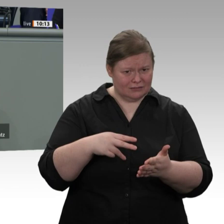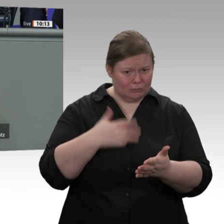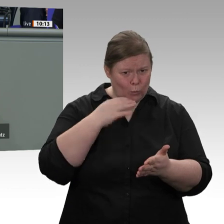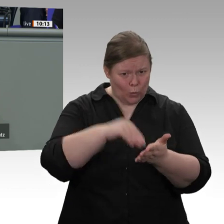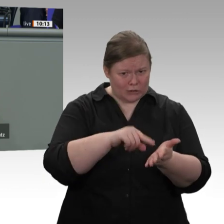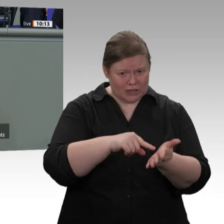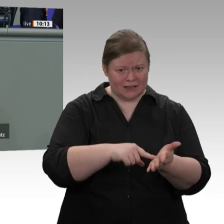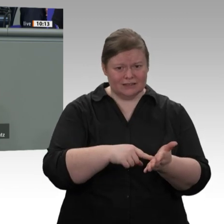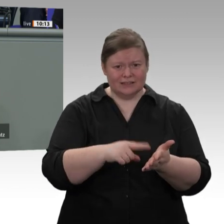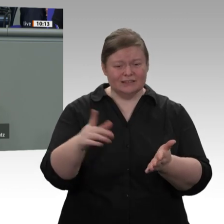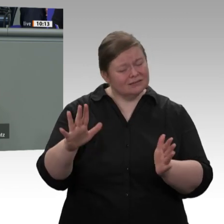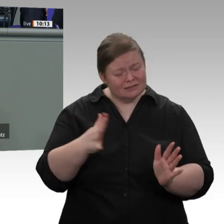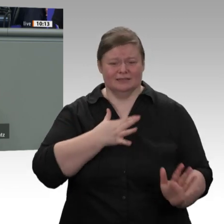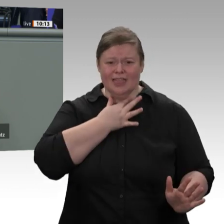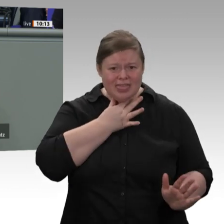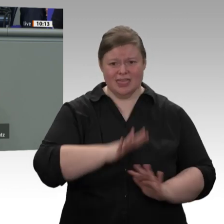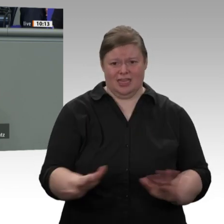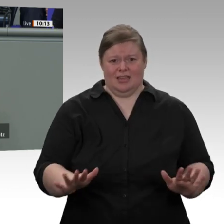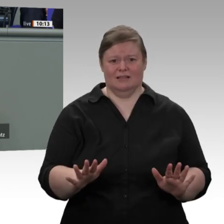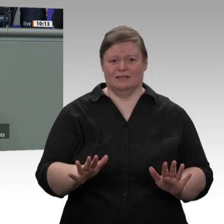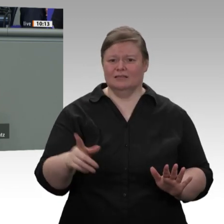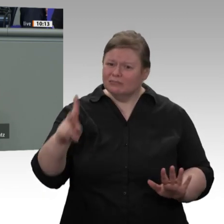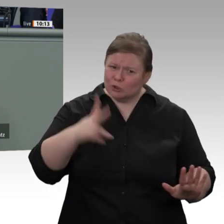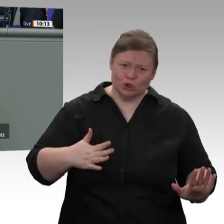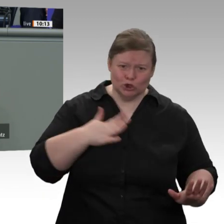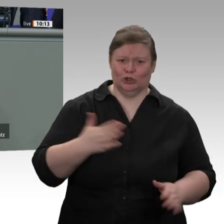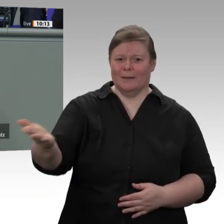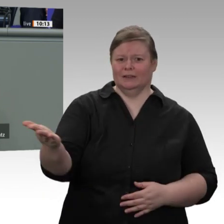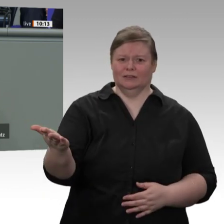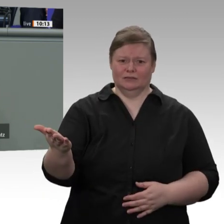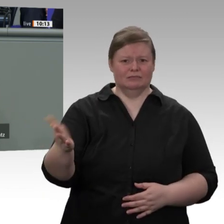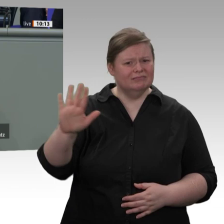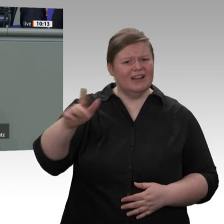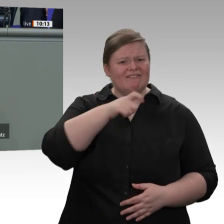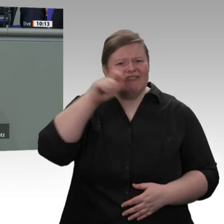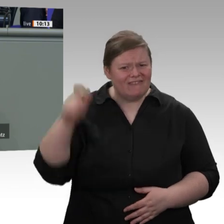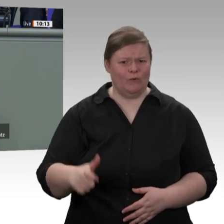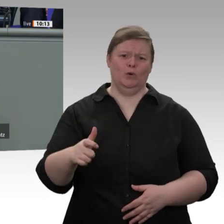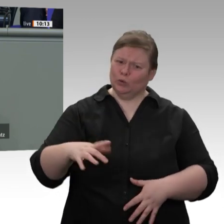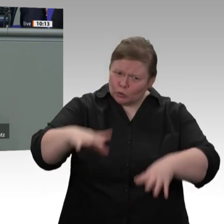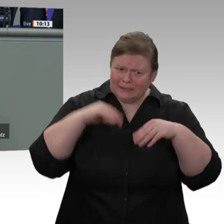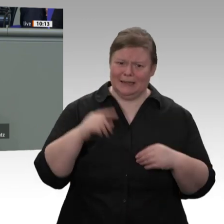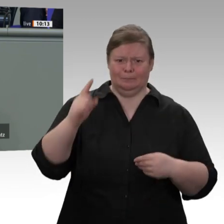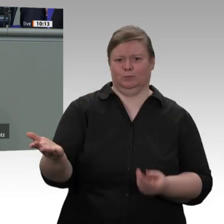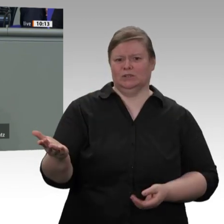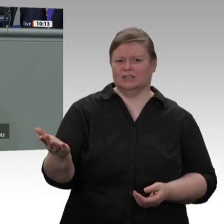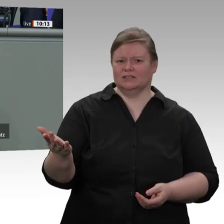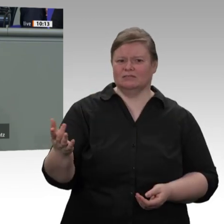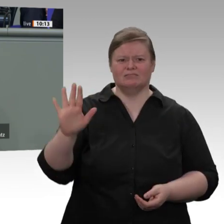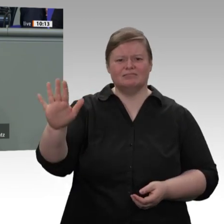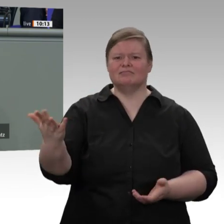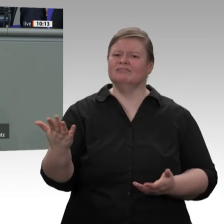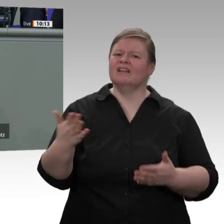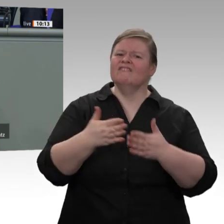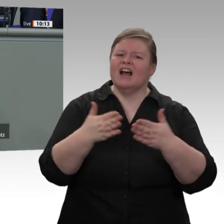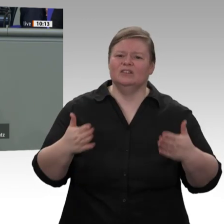Meine Damen und Herren, ein weiterer Nährboden, den es auszutrocknen gilt, neben diesen Entgleisungen hier im Parlament, ist der Hass